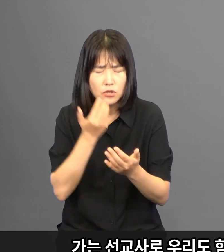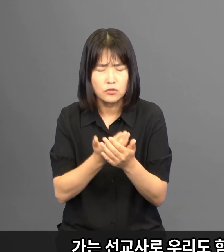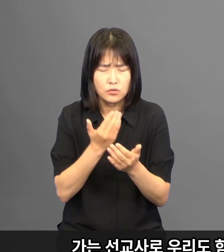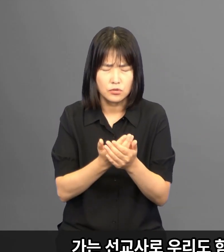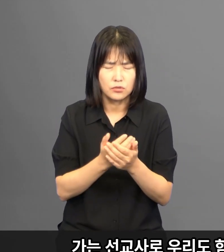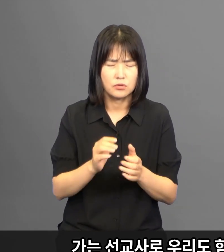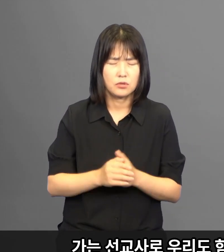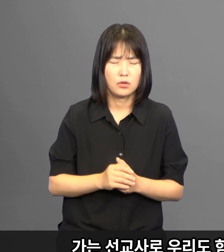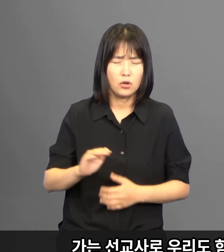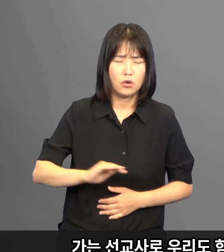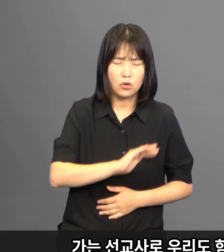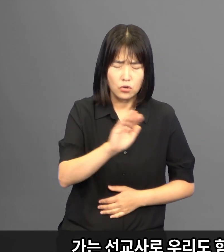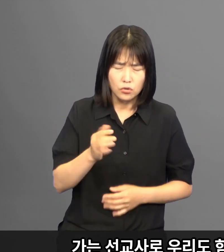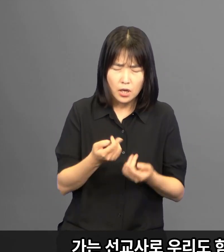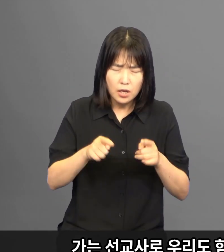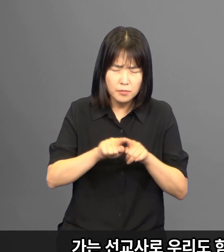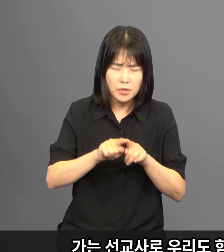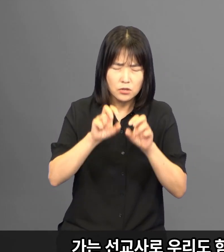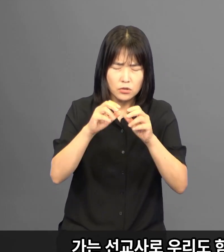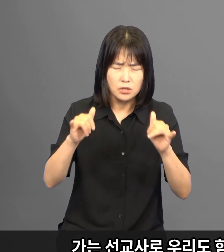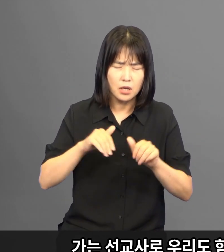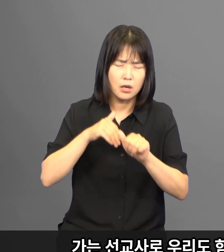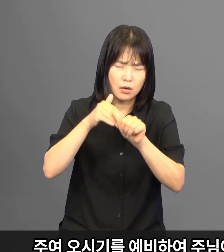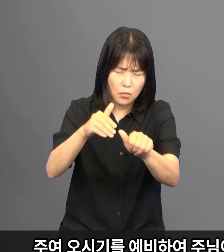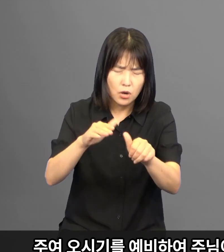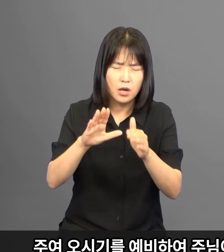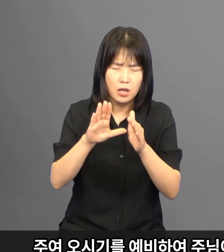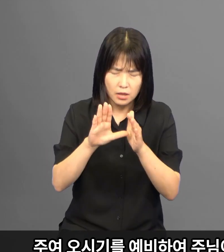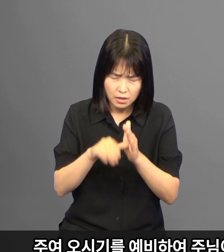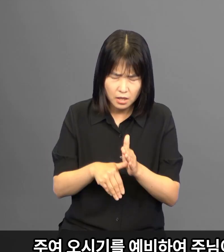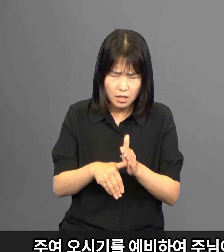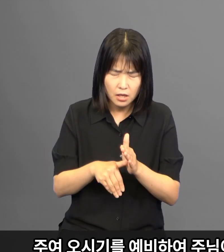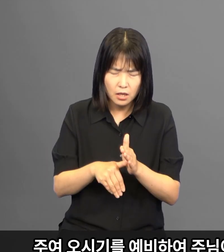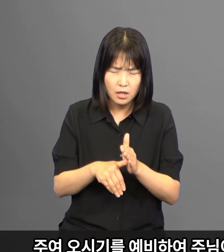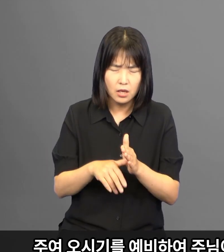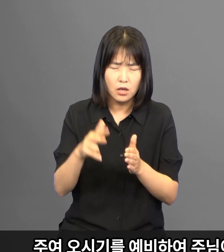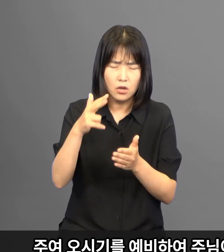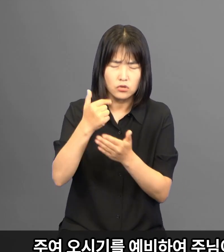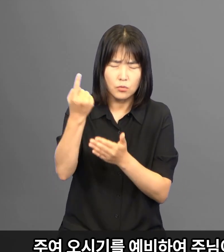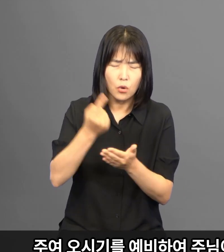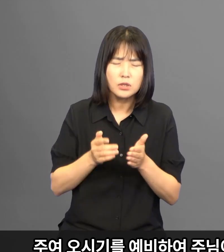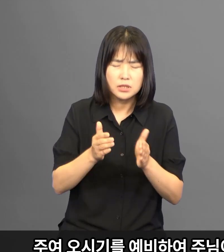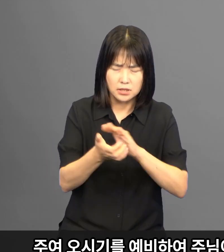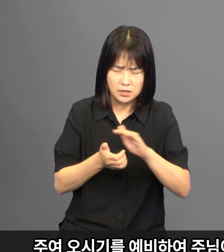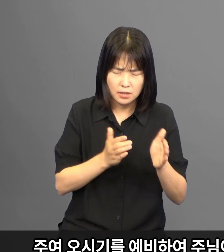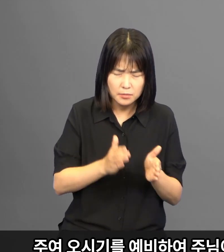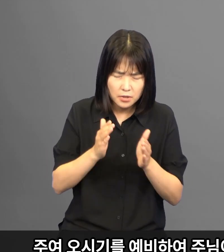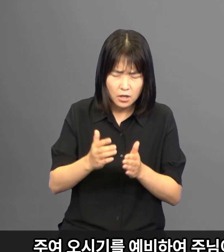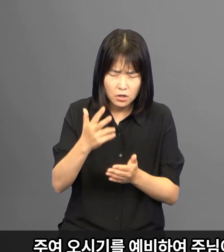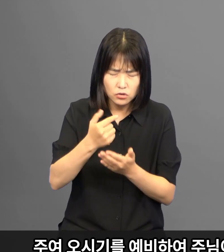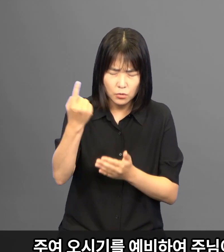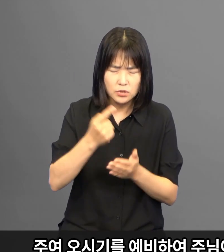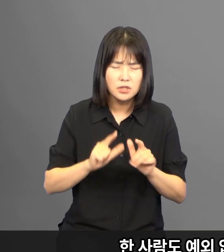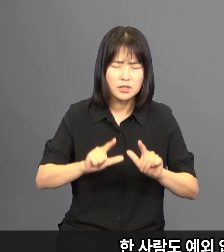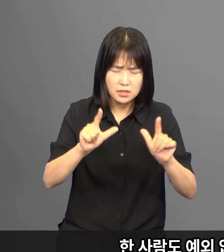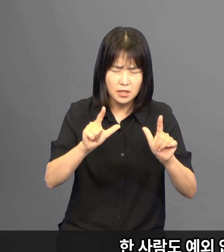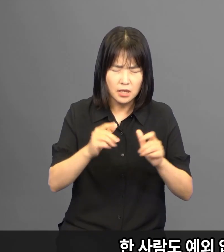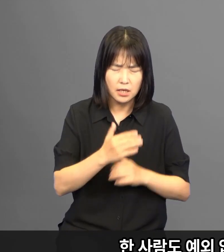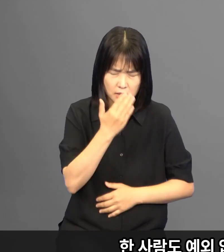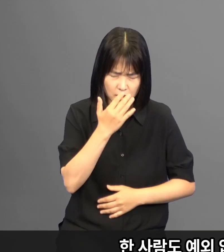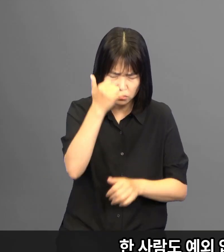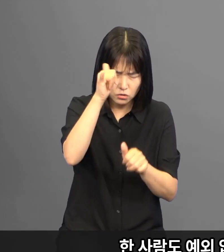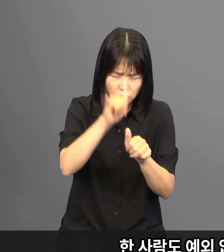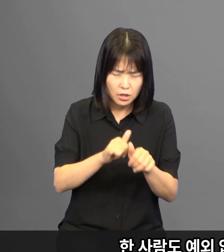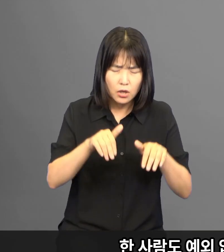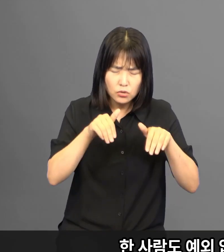선교사로 우리도 함께 보내는 선교사로 동참할 때에 주여 오시기를 예비하여 주님이 오시는 그날 착하고 충성된 정으로 한